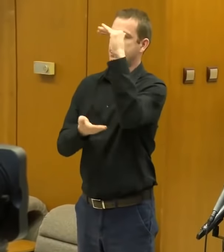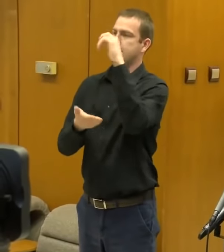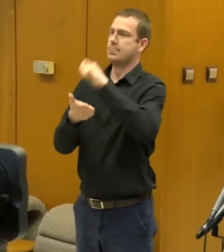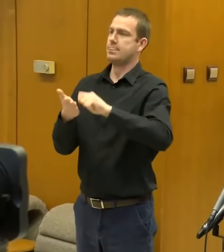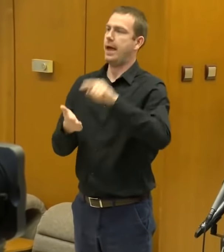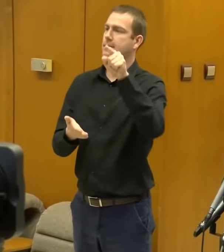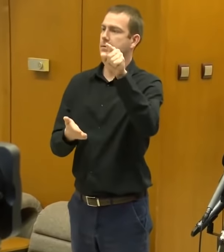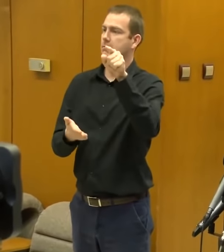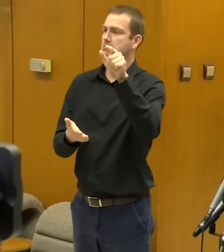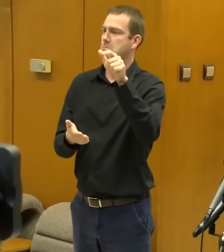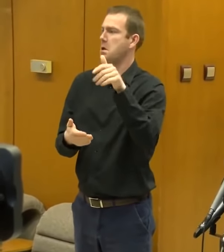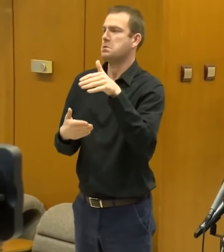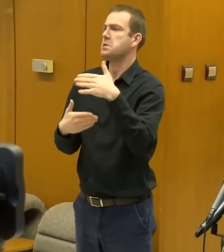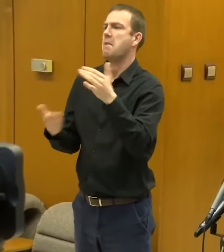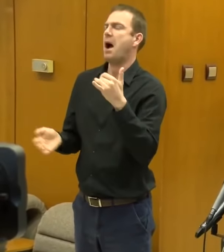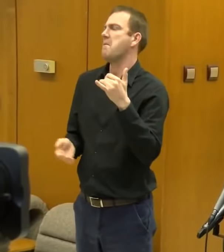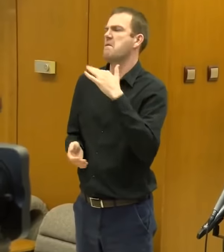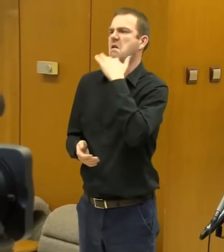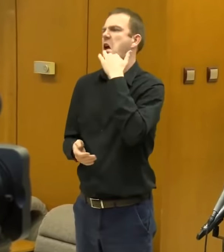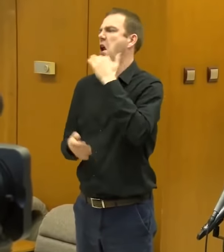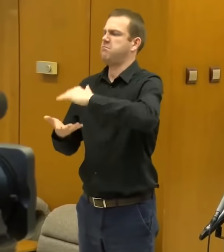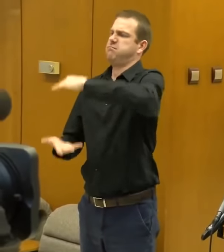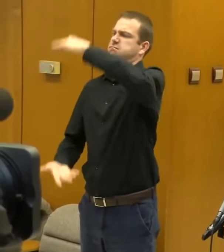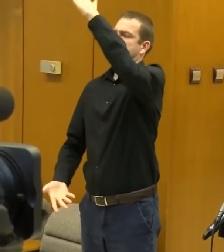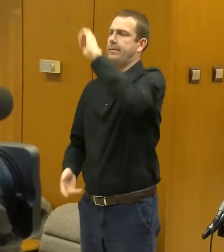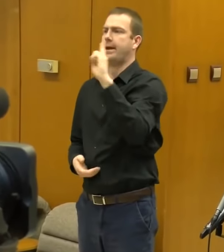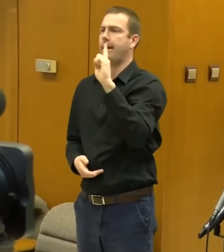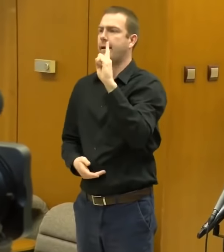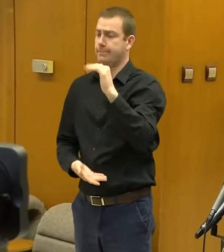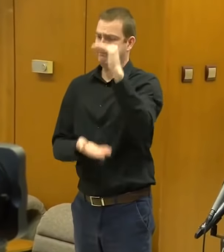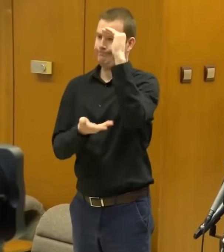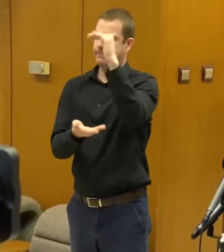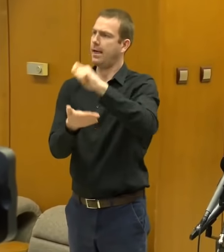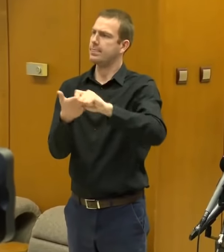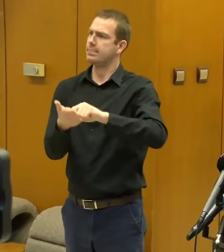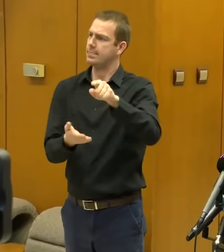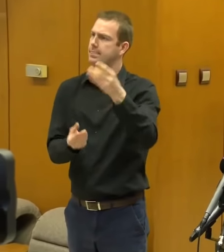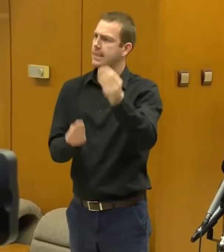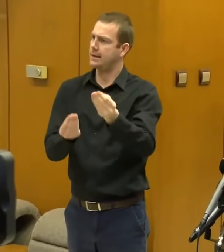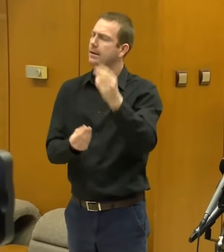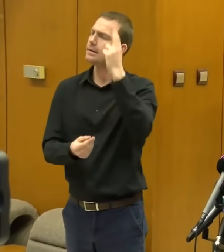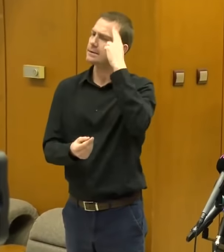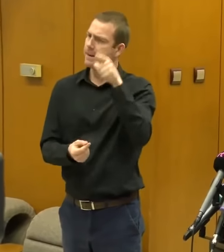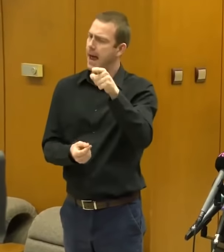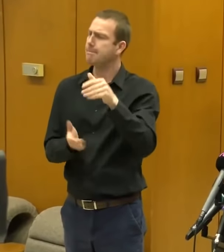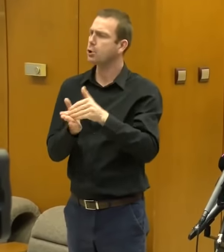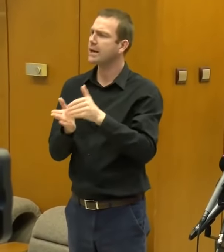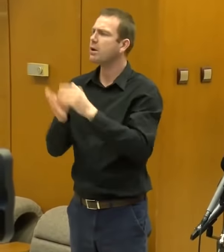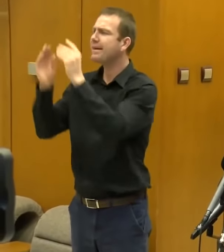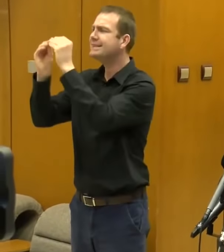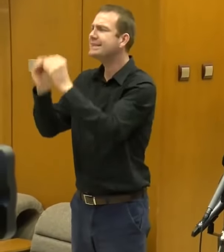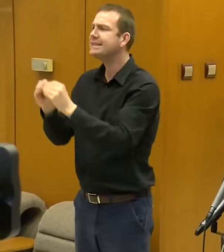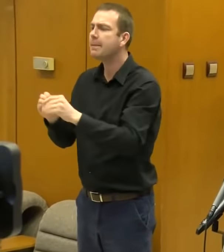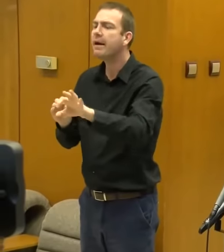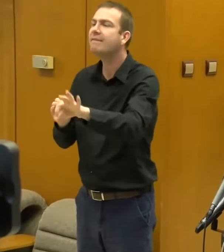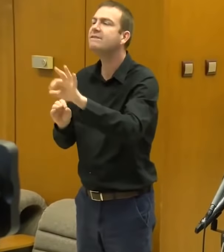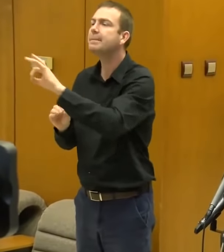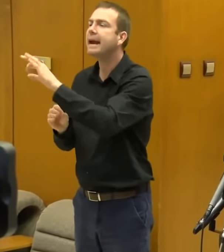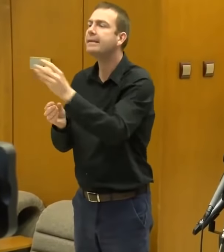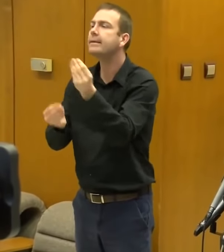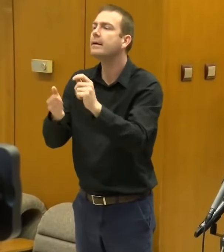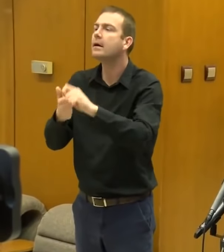nejaká autorita, ktorá navrhne systém, ako my budeme vlastne vyberať pacientov alebo ľudí,